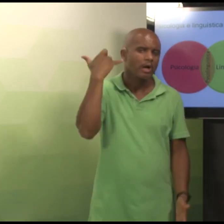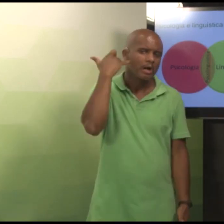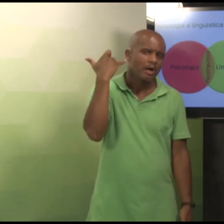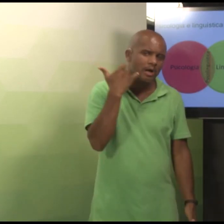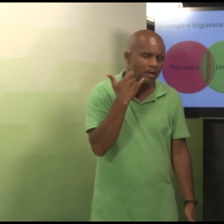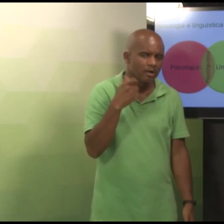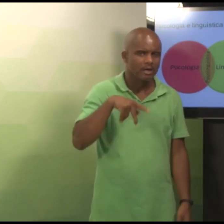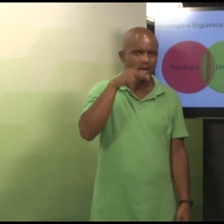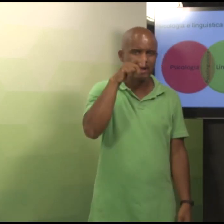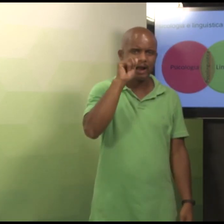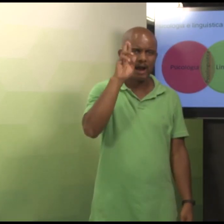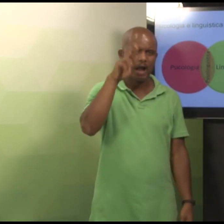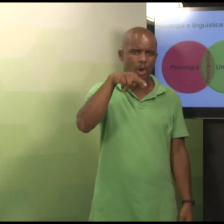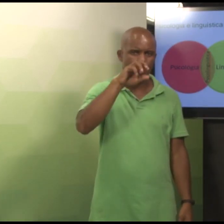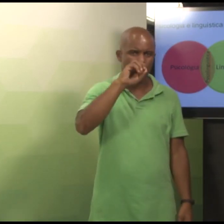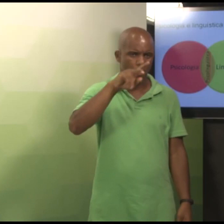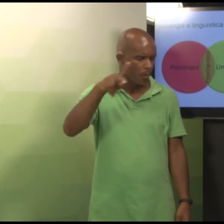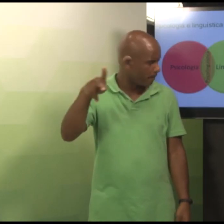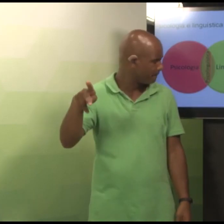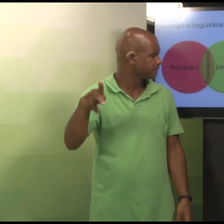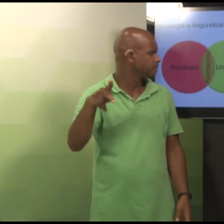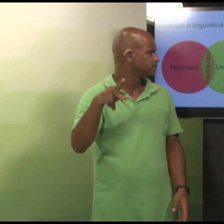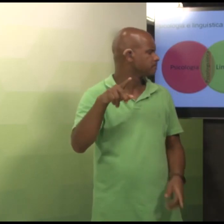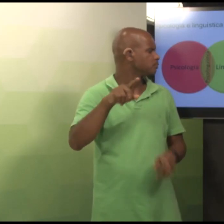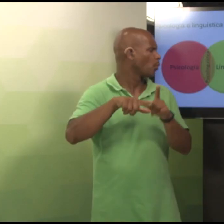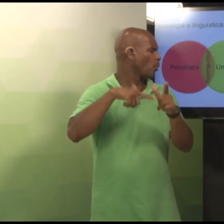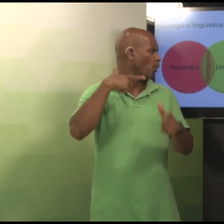Outro autor, Carnop